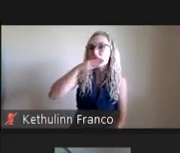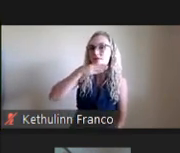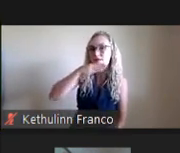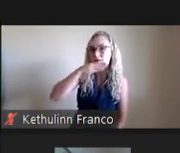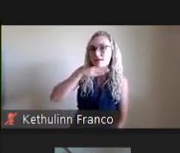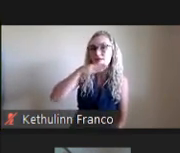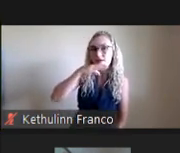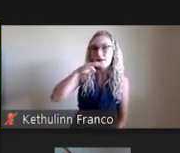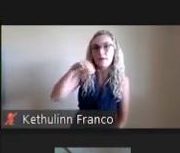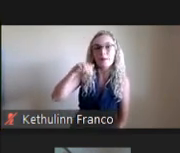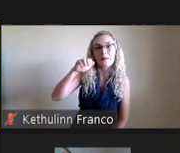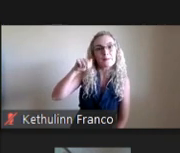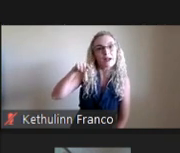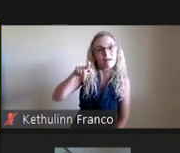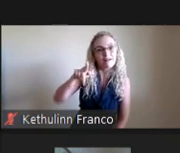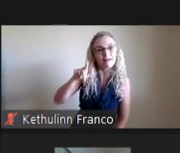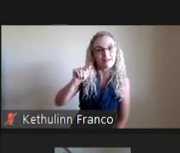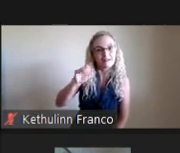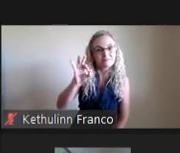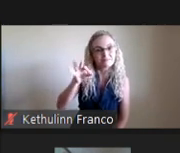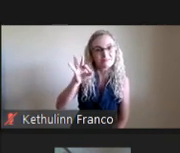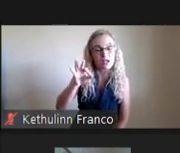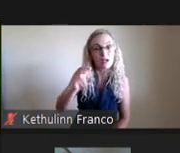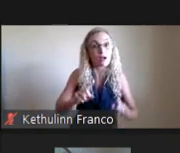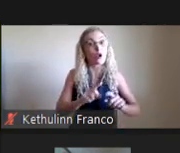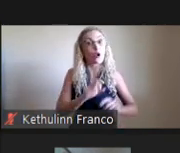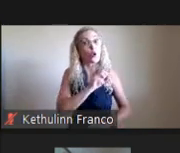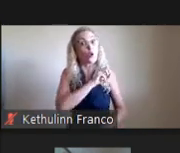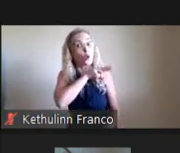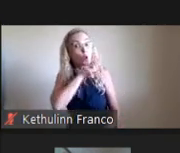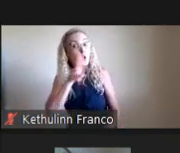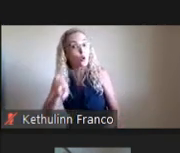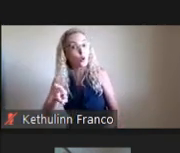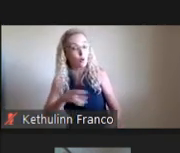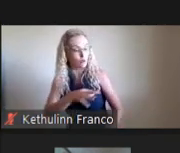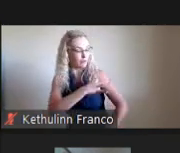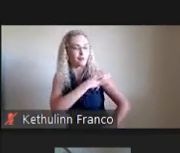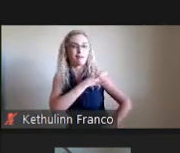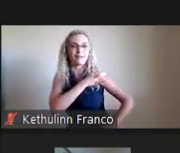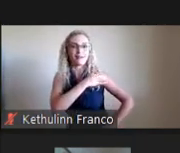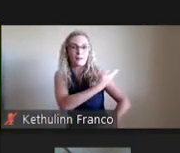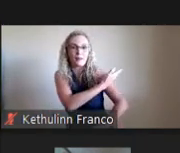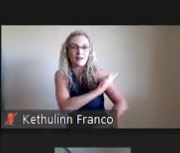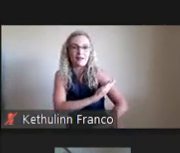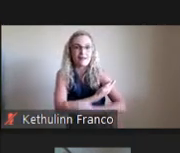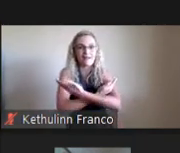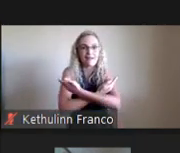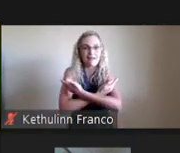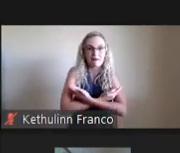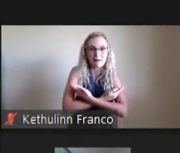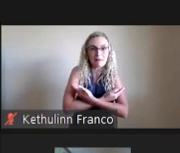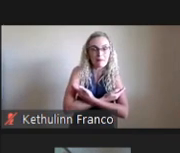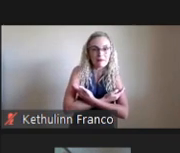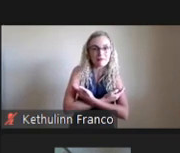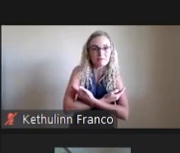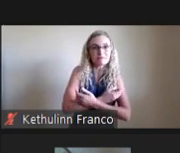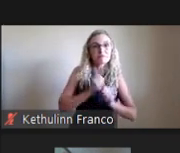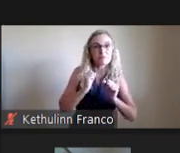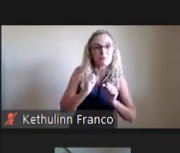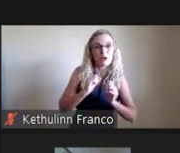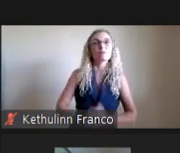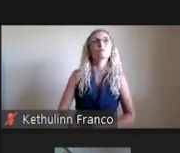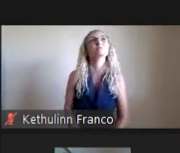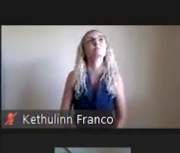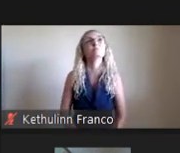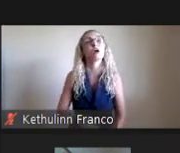que poderia ser uma chuva muito forte e que poderia ser um sobrenome. Ela ficou,